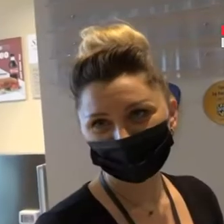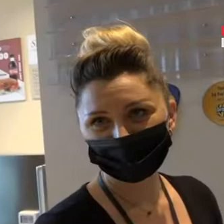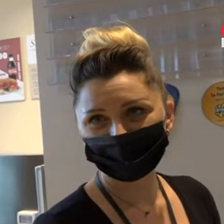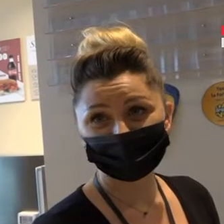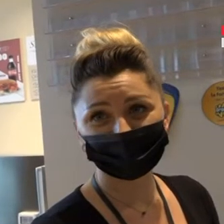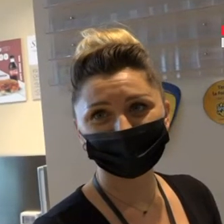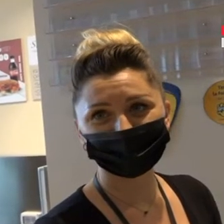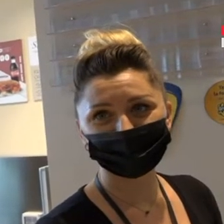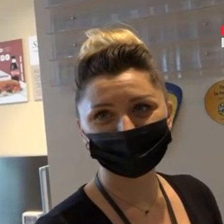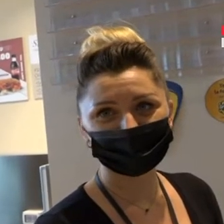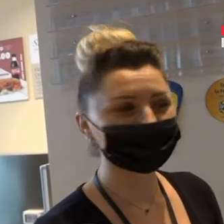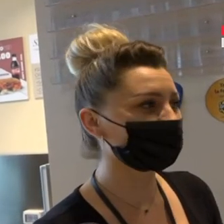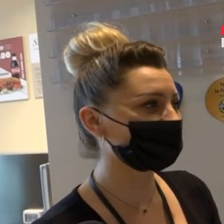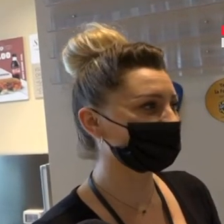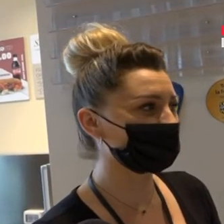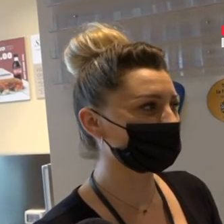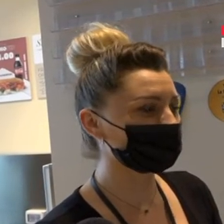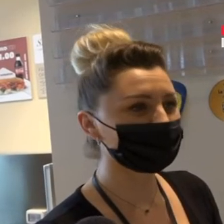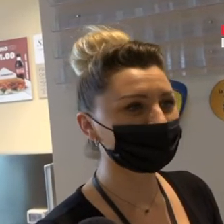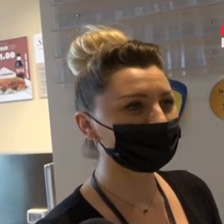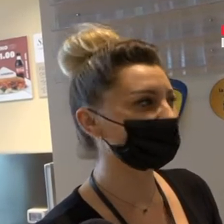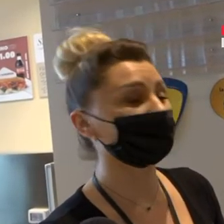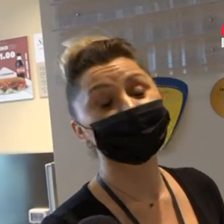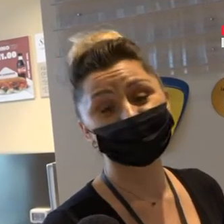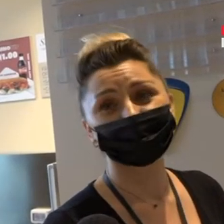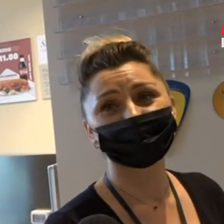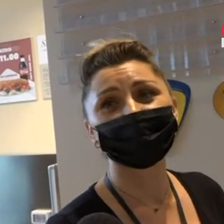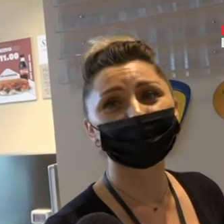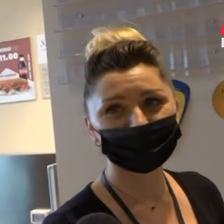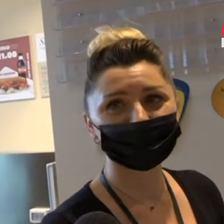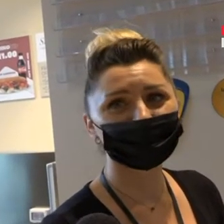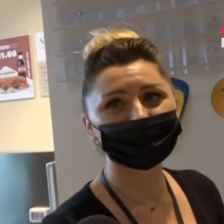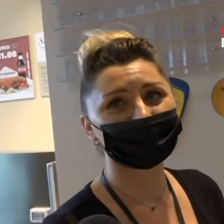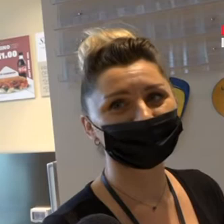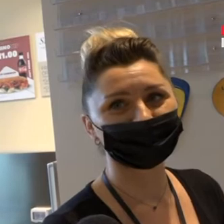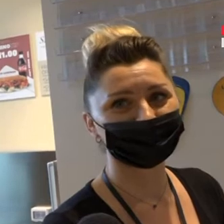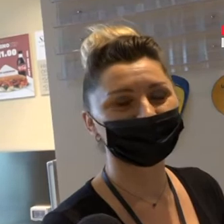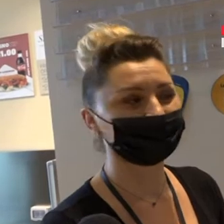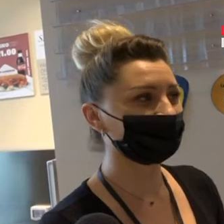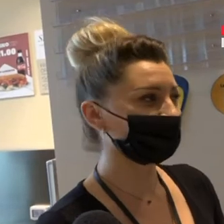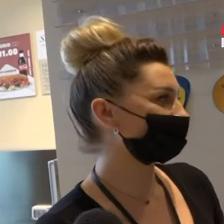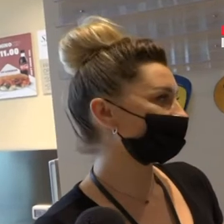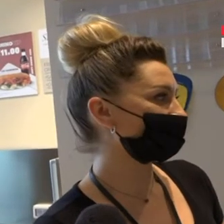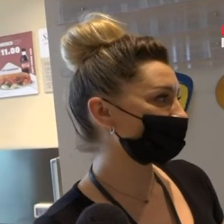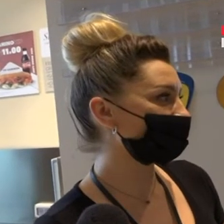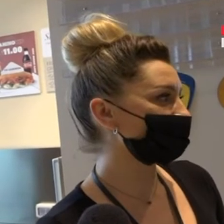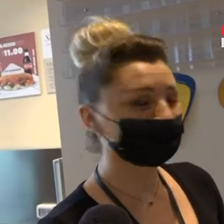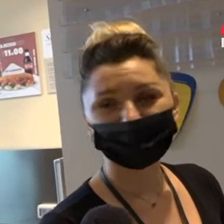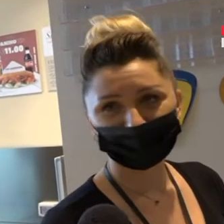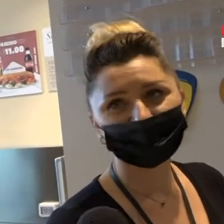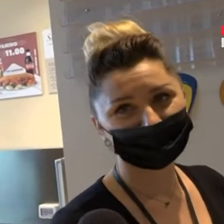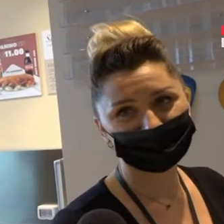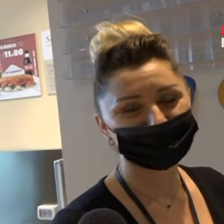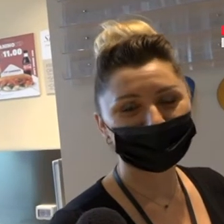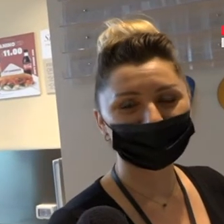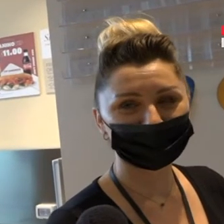Tutti vogliamo viaggiare, tutti vogliamo vedere posti nuovi, quindi, e tutti soprattutto abbiamo bisogno di lavorare, quindi sono del